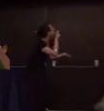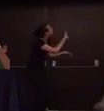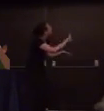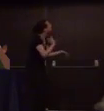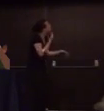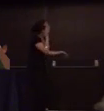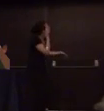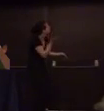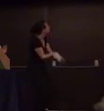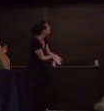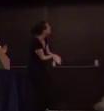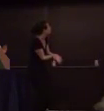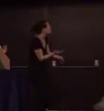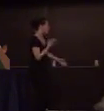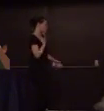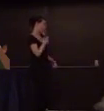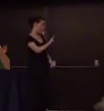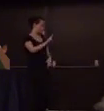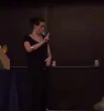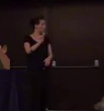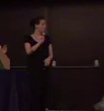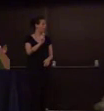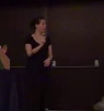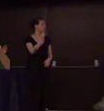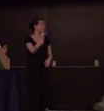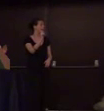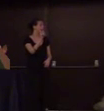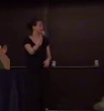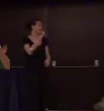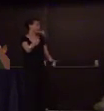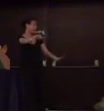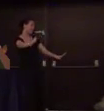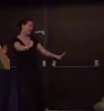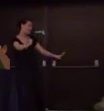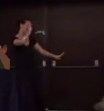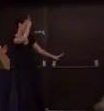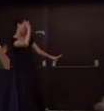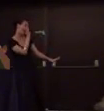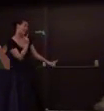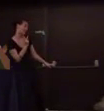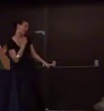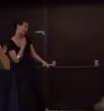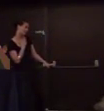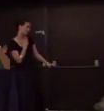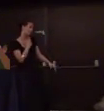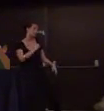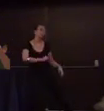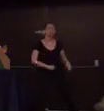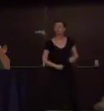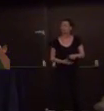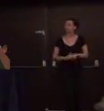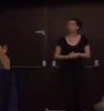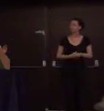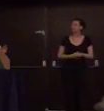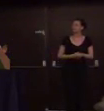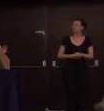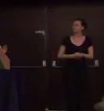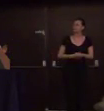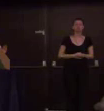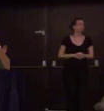estou curioso. Qual é o seu nome? Eu quero saber. O meu nome qual é? É Nakati. E esse é o meu sinal. O filho do vento